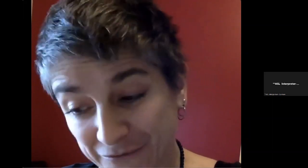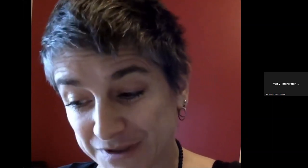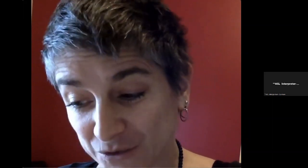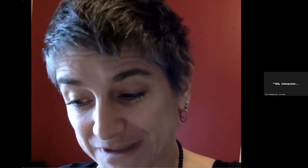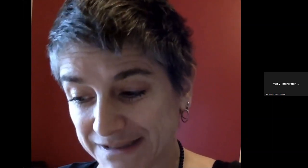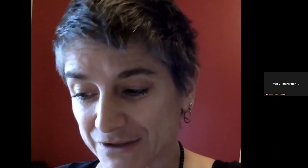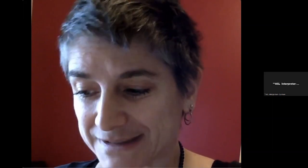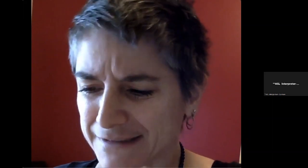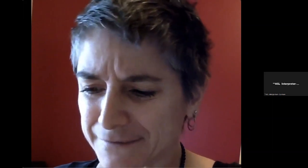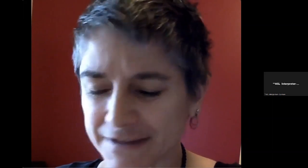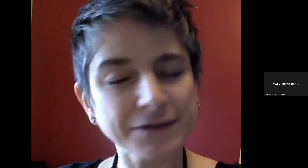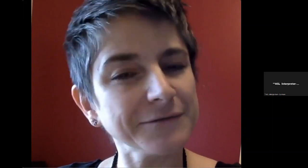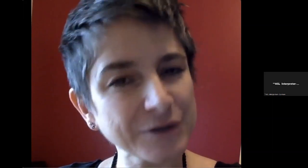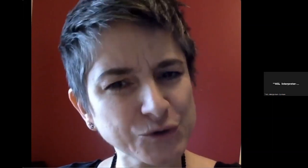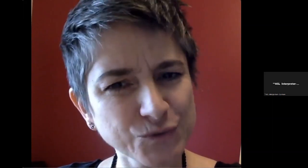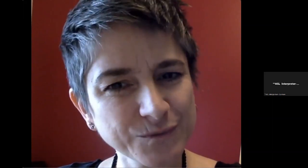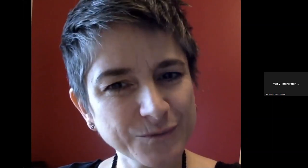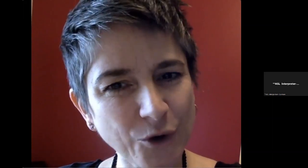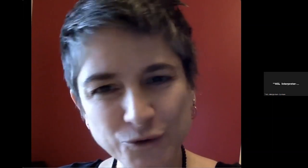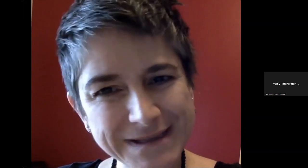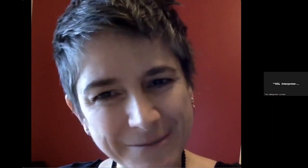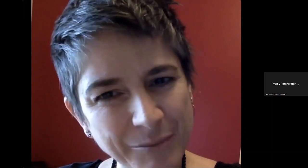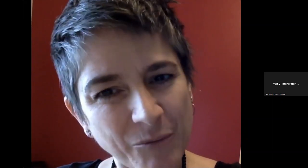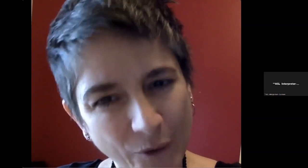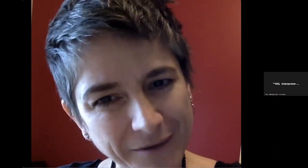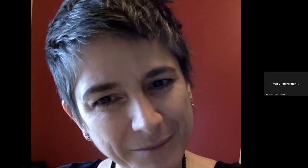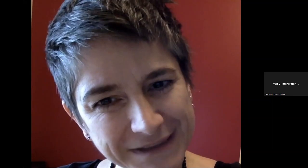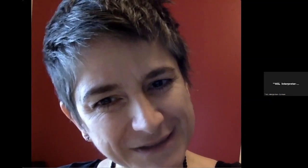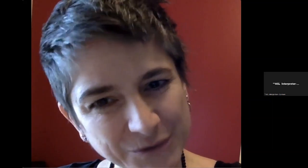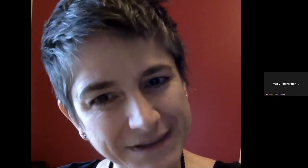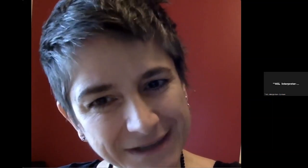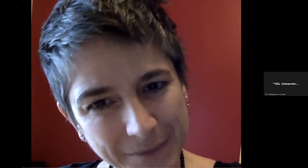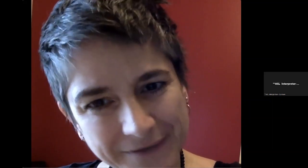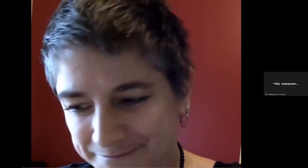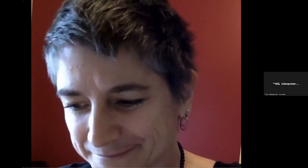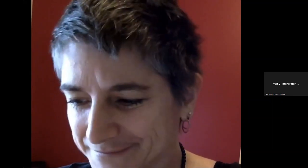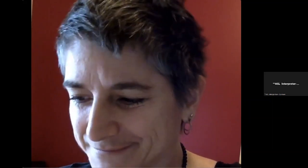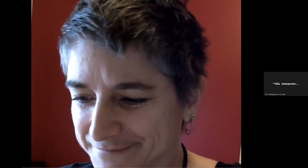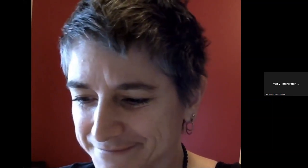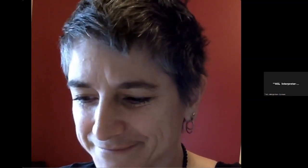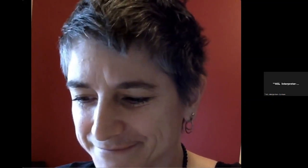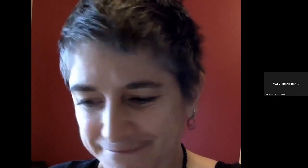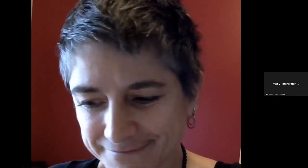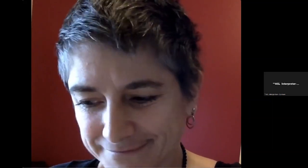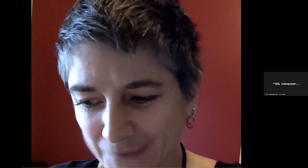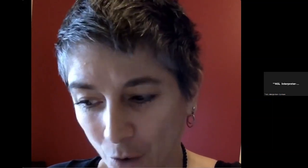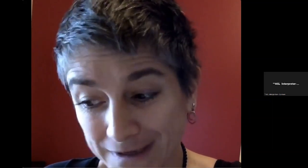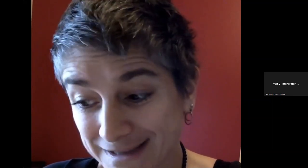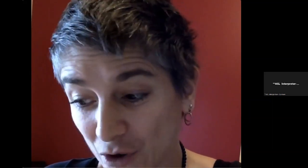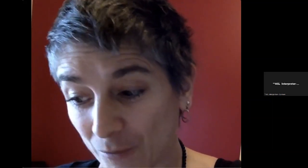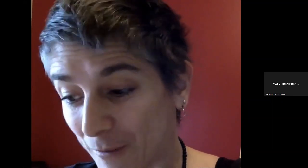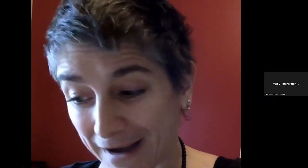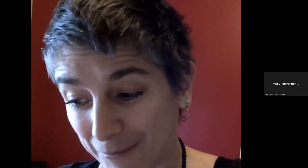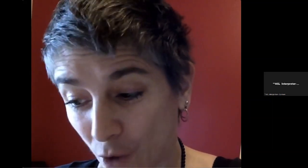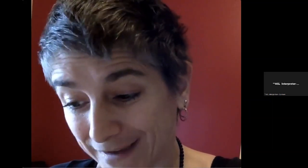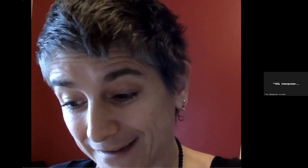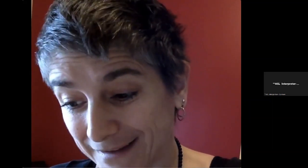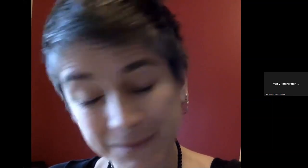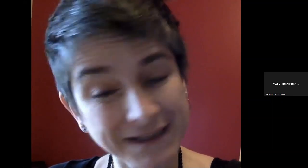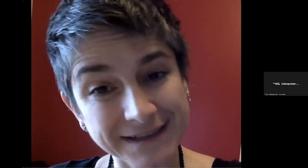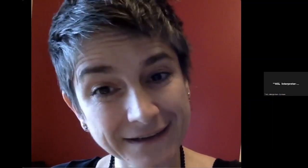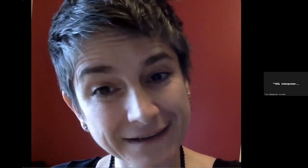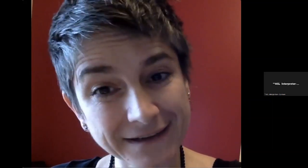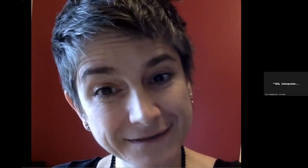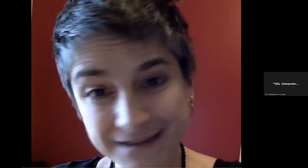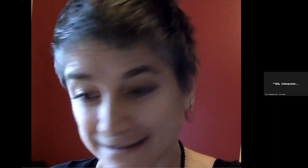Ce qu'il faut dire aussi, c'est que ces enfants-là, vois-tu, on ne les aime pas moins parce qu'ils sont handicapés. On les aime comme le parent moyen